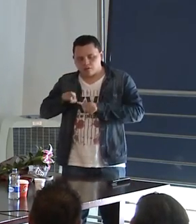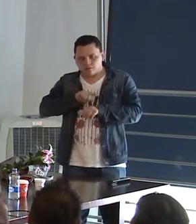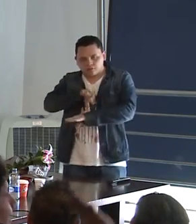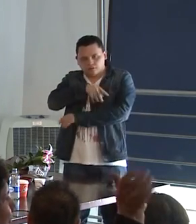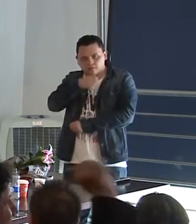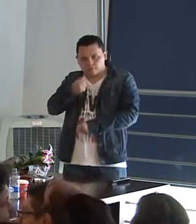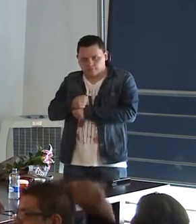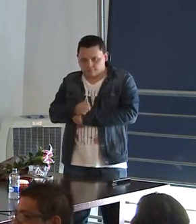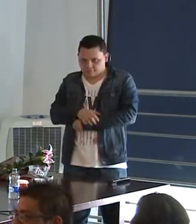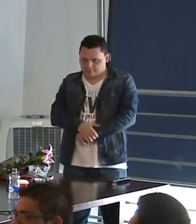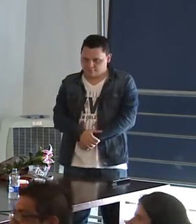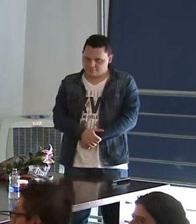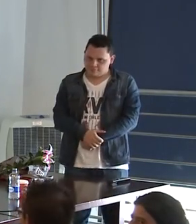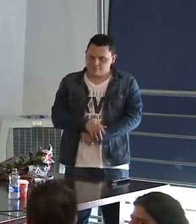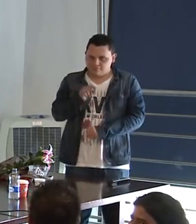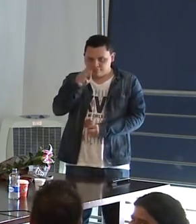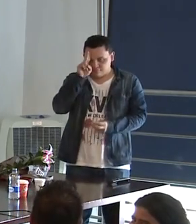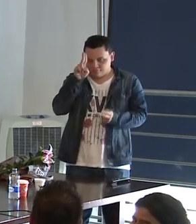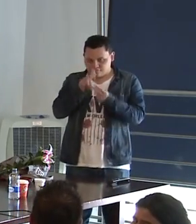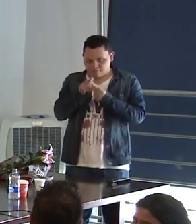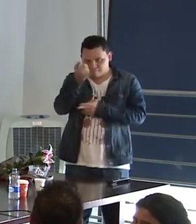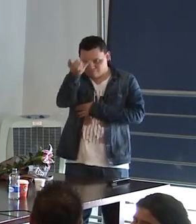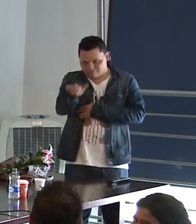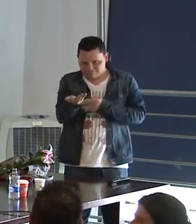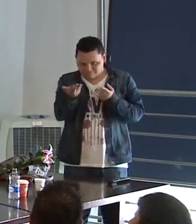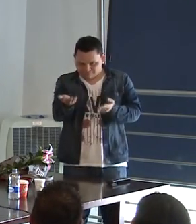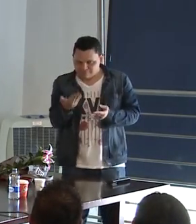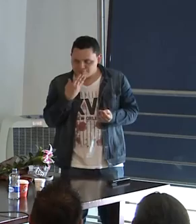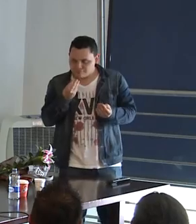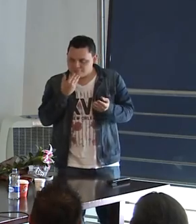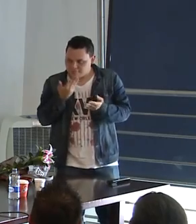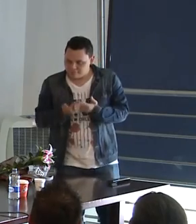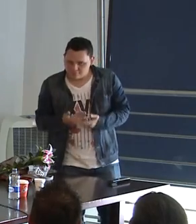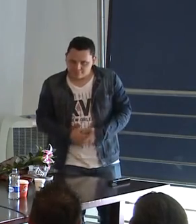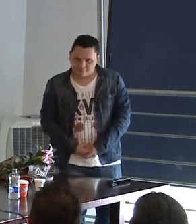y administración. Para los que no la conocen, ahí están. Gracias.